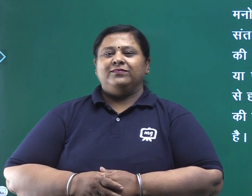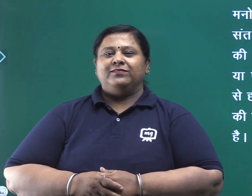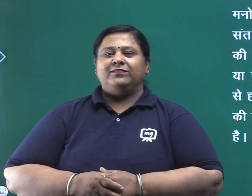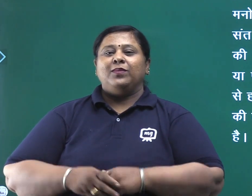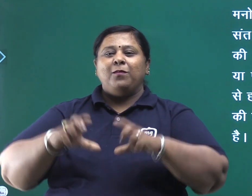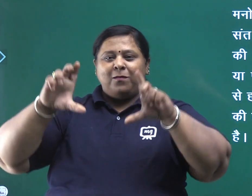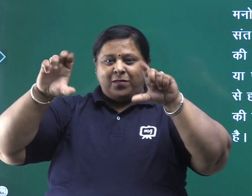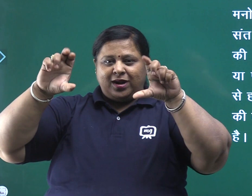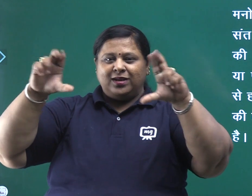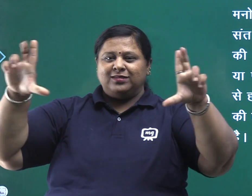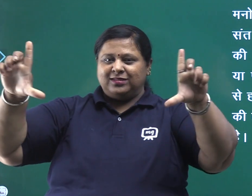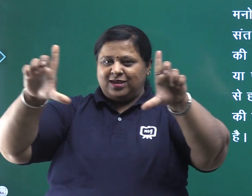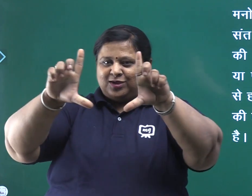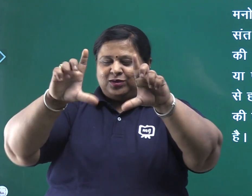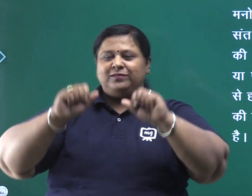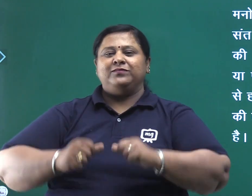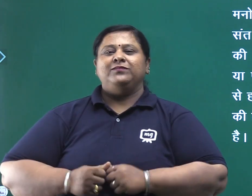पाठ सारांश।